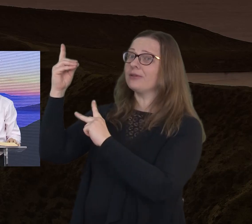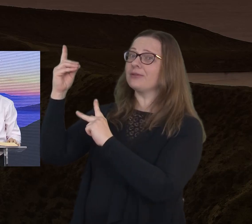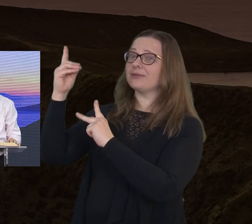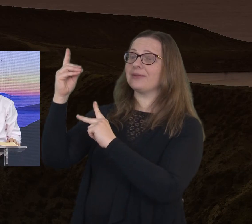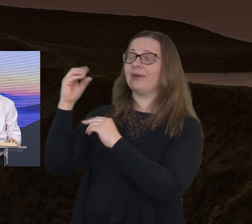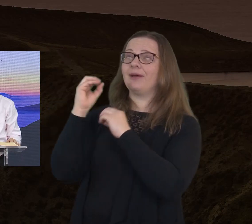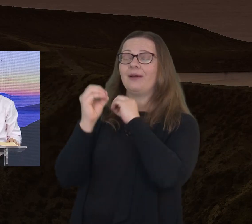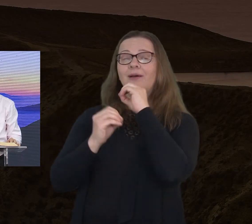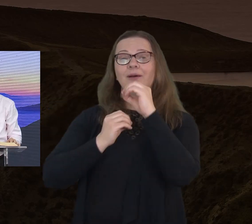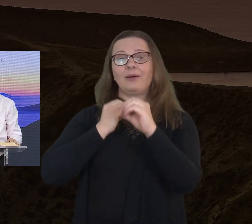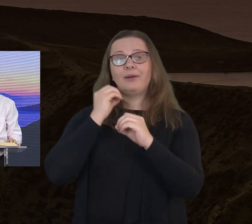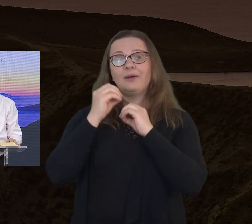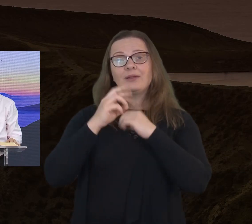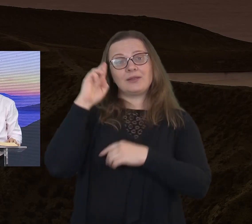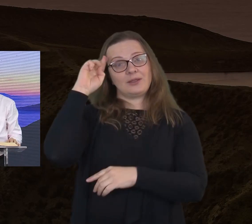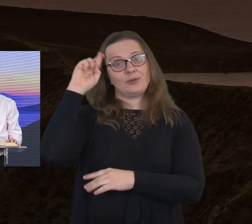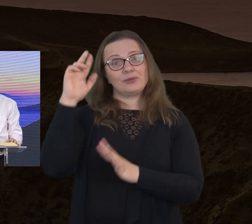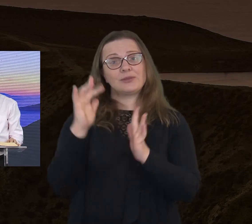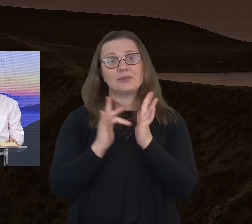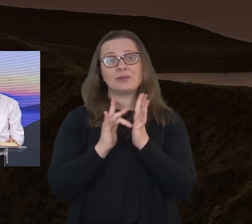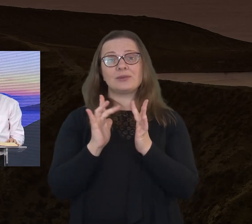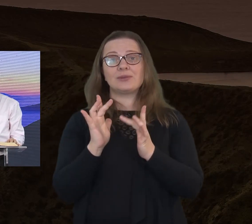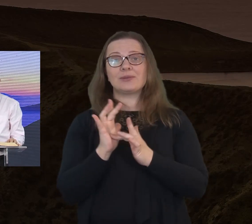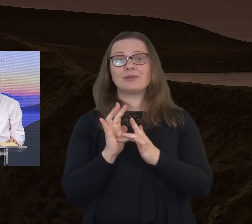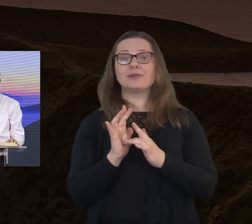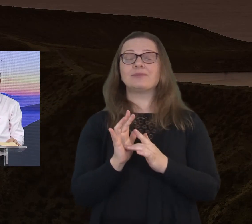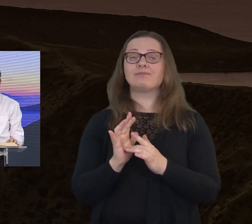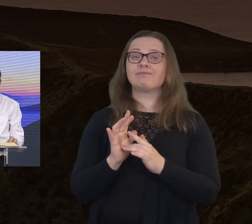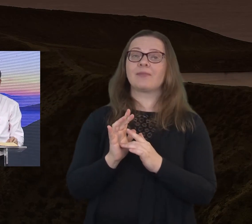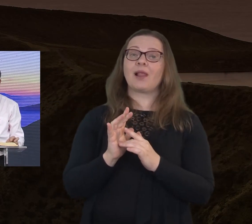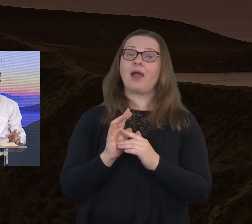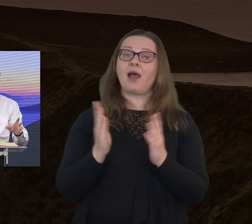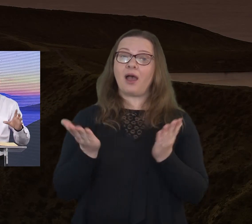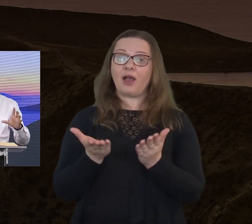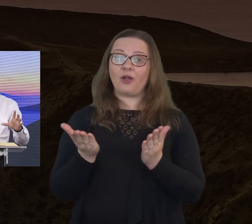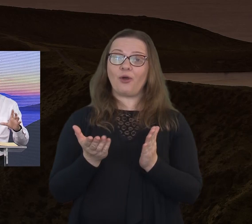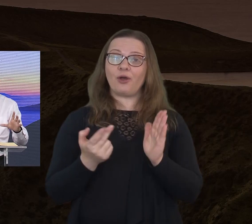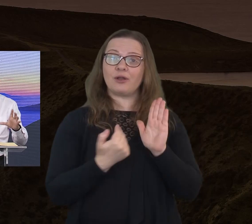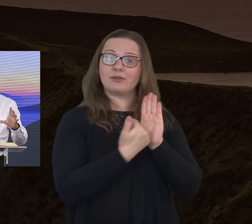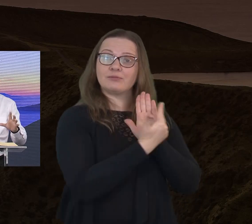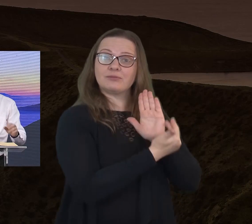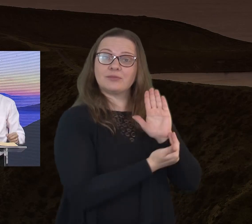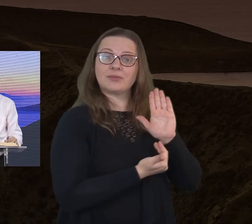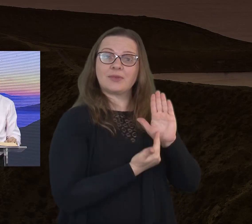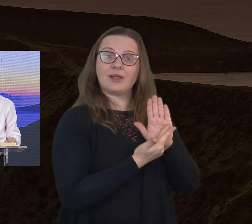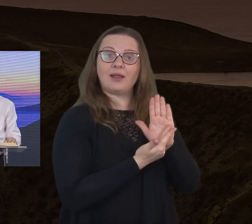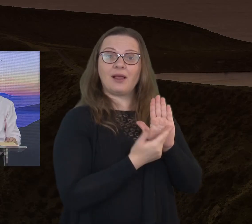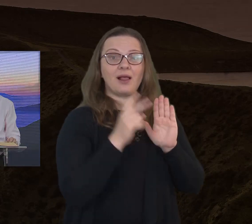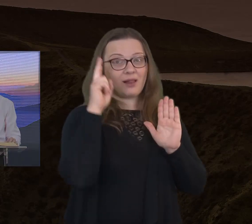Ó Senhor Jesus, eu vou pedir para projetar aqui aqueles círculos que eu fiz,